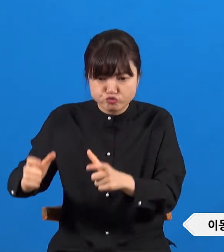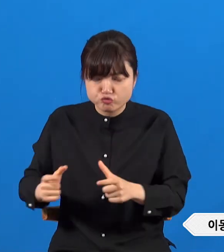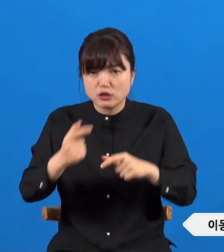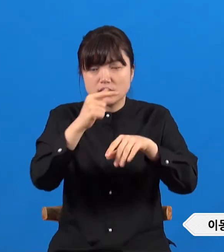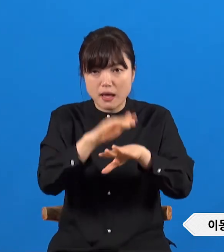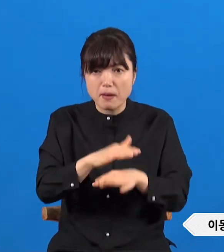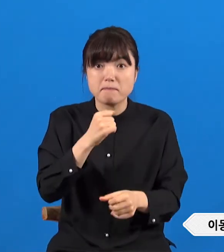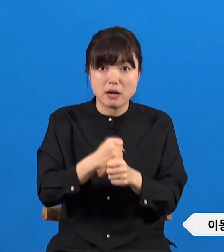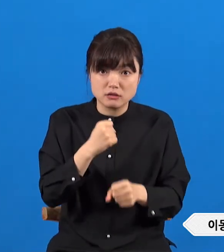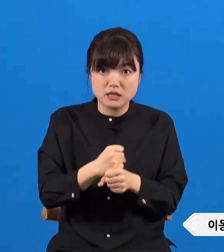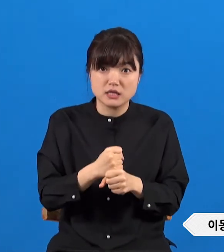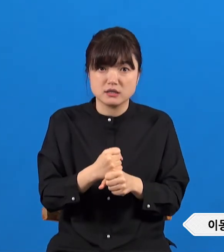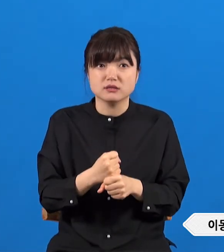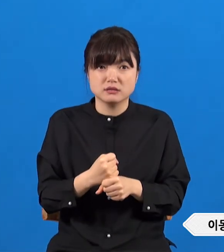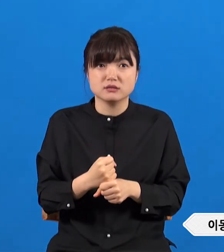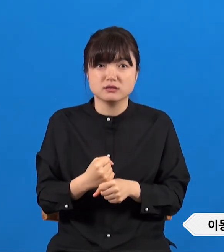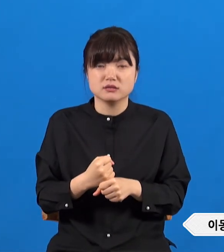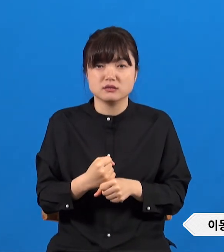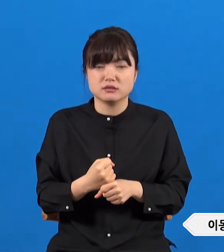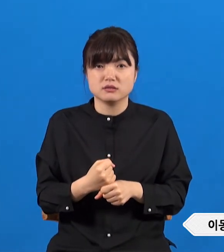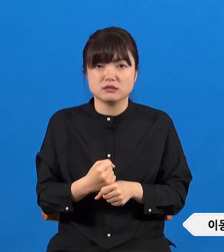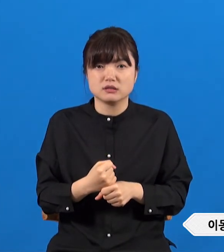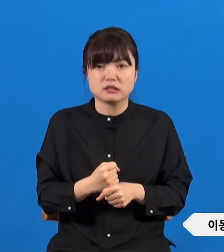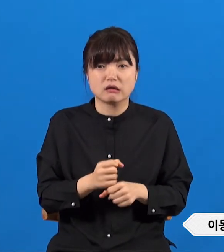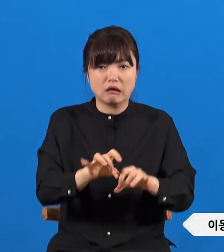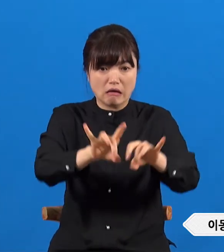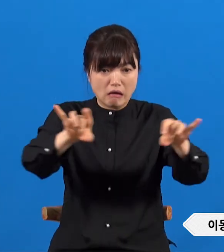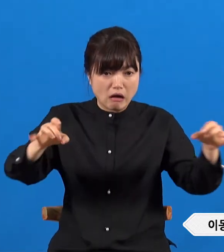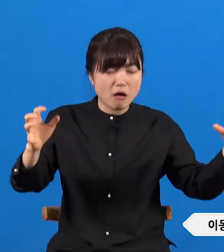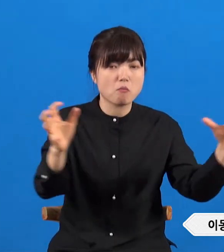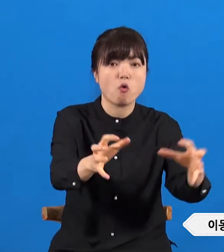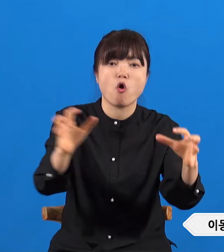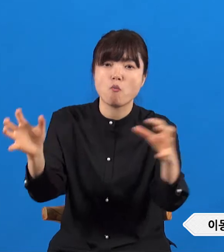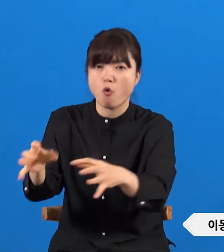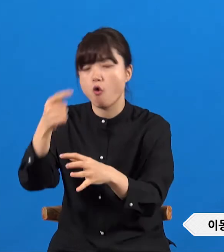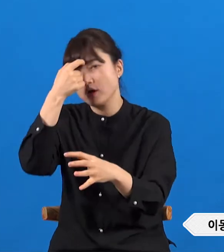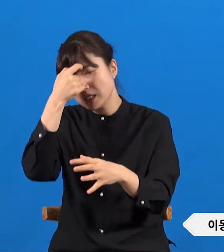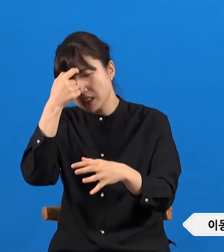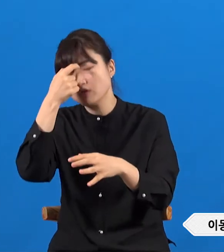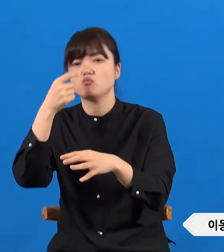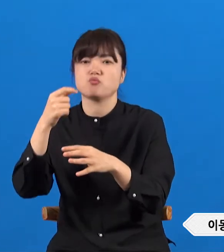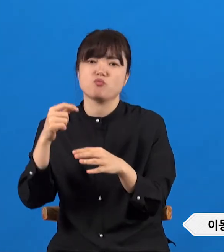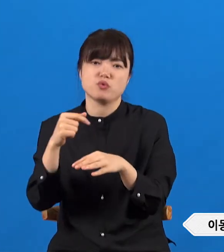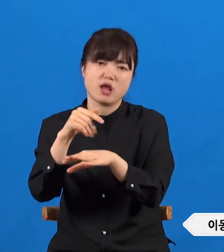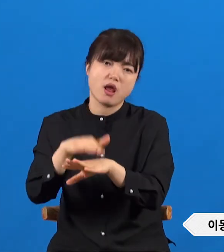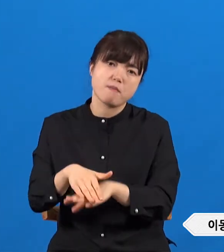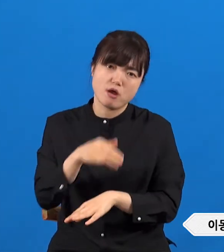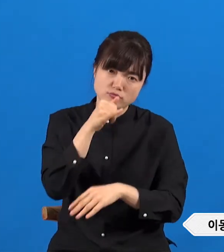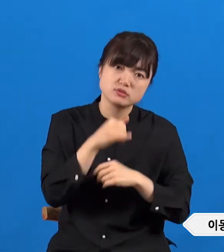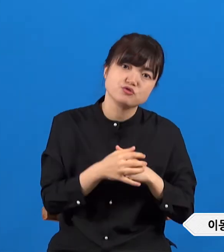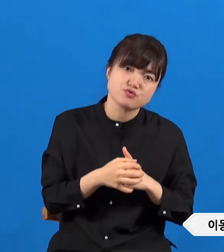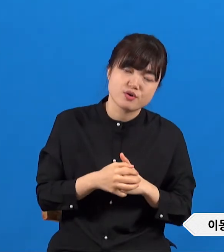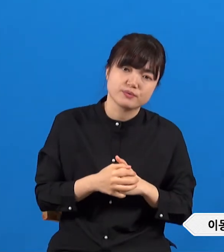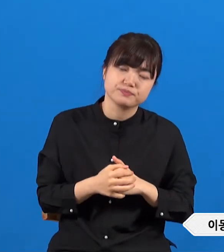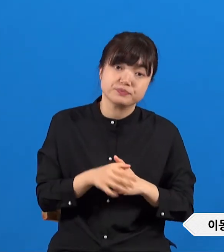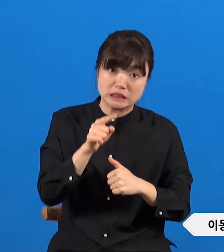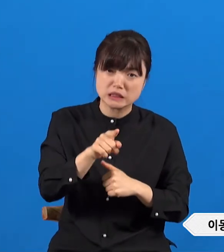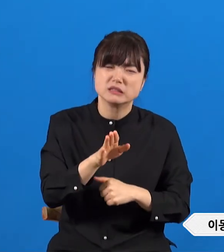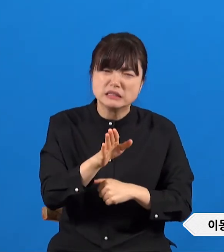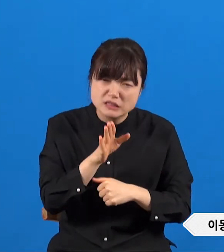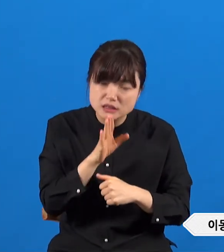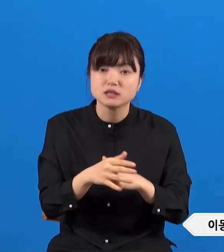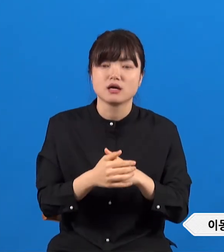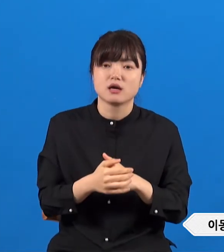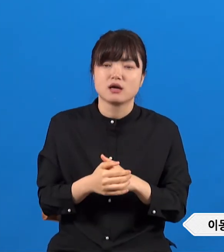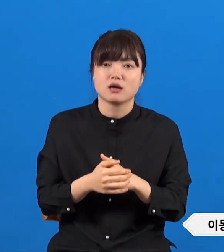만들고 1년에 한 번씩은 여기서 모이지 않고 목장에서 모이는 예배 실험을 하는 것입니다. 그리고 그것이